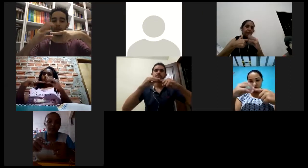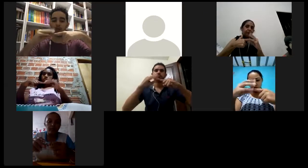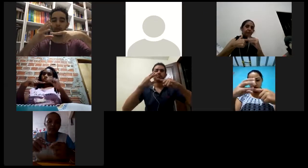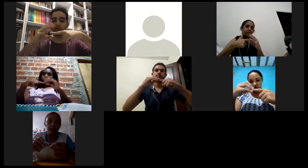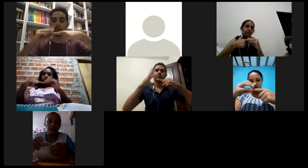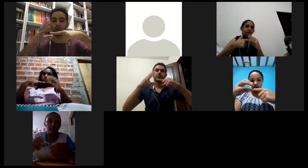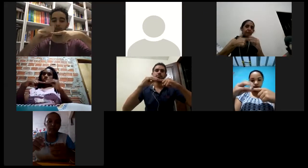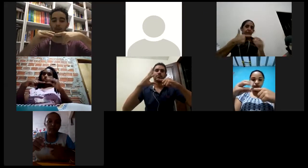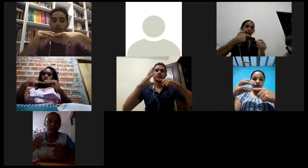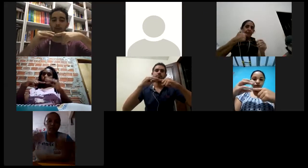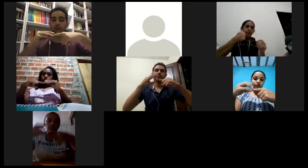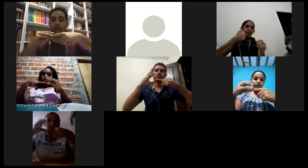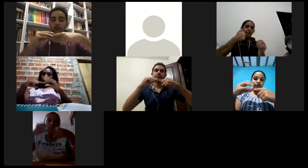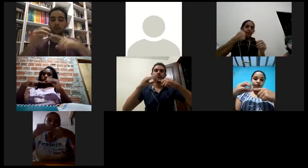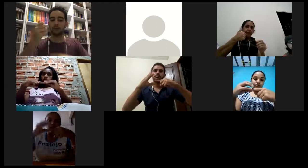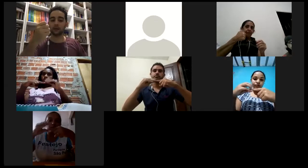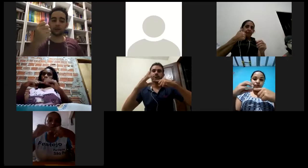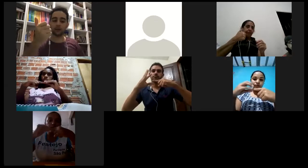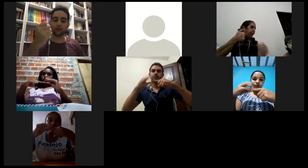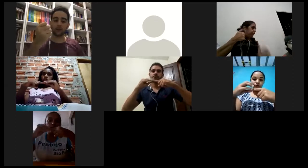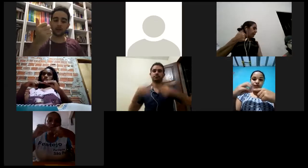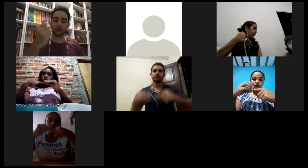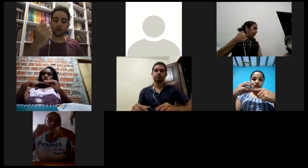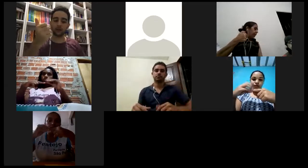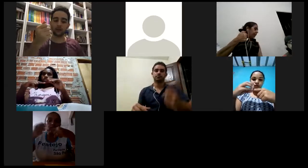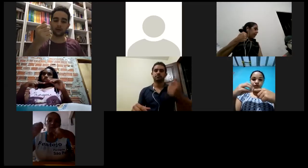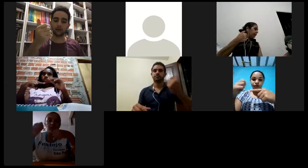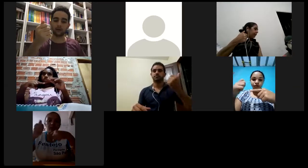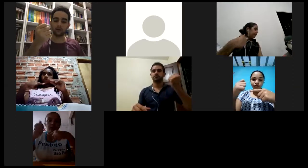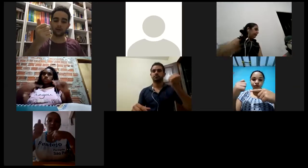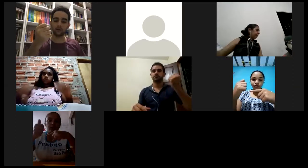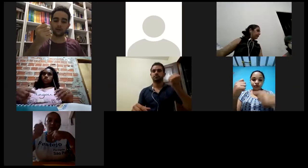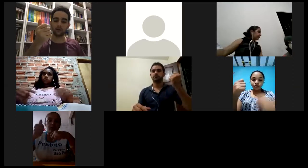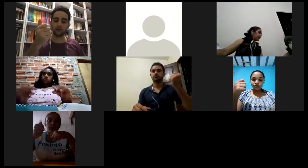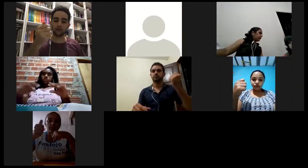dedo. E tem a caneta de apertar.